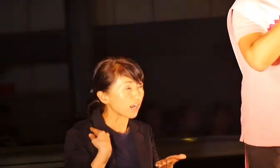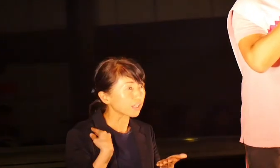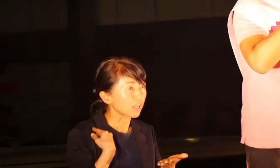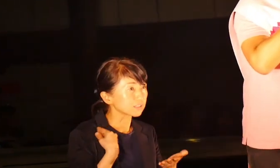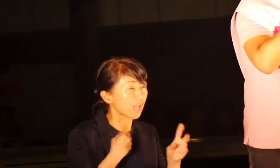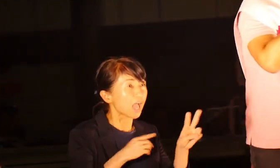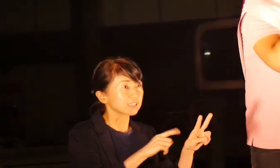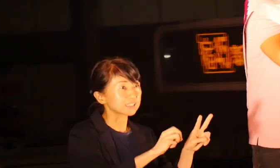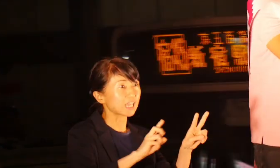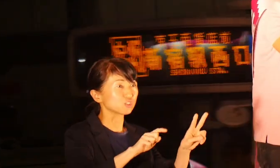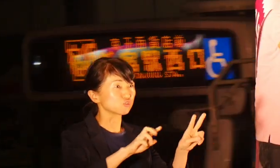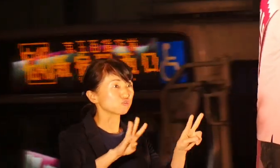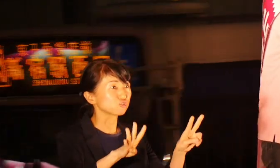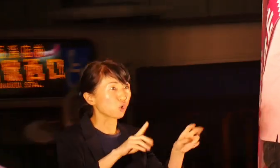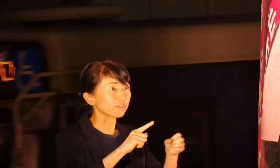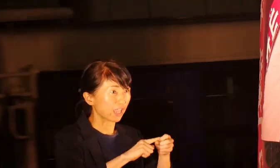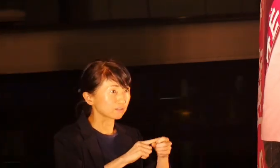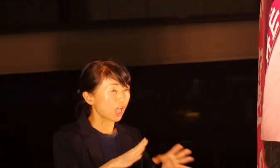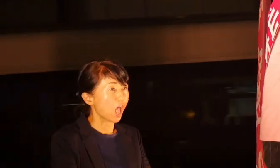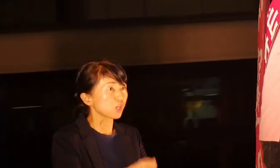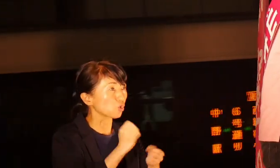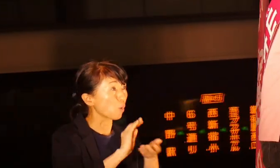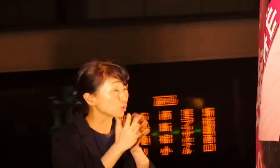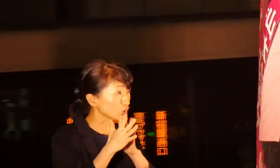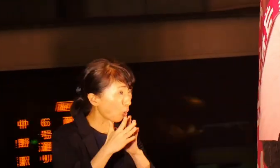2014年総務省のデータ、